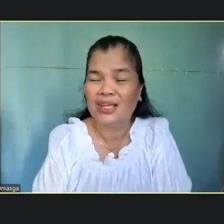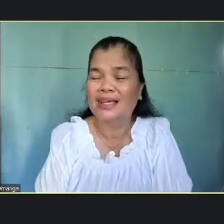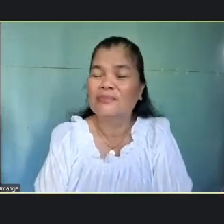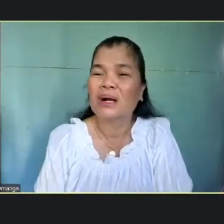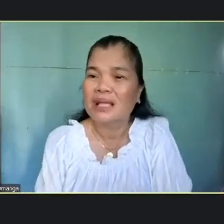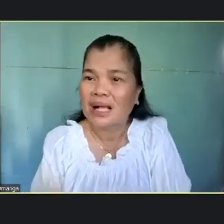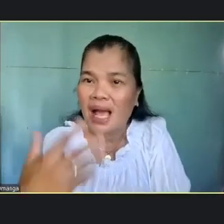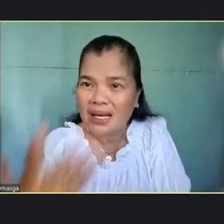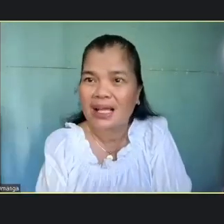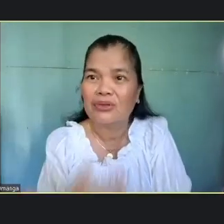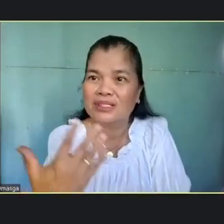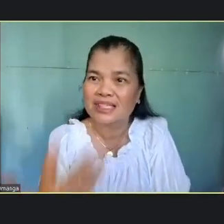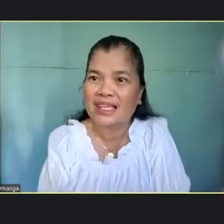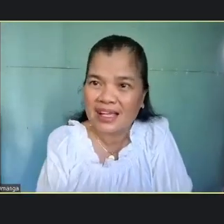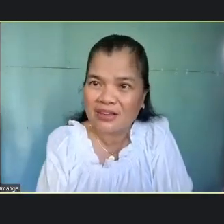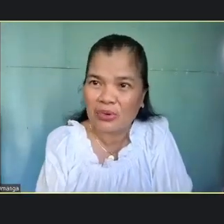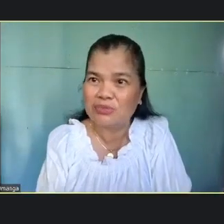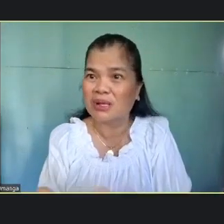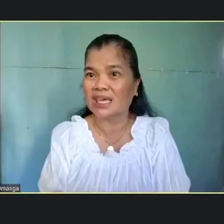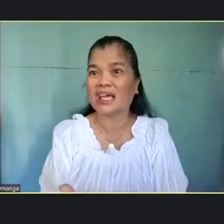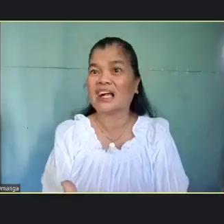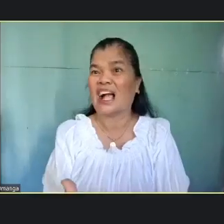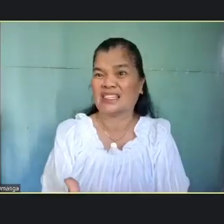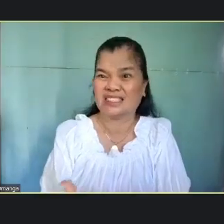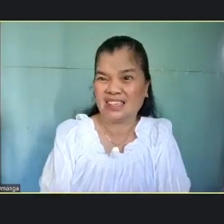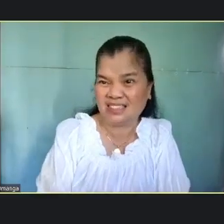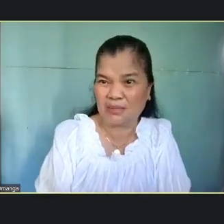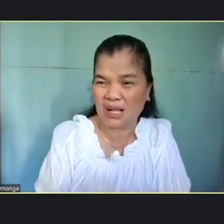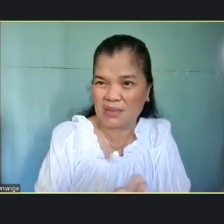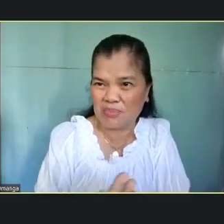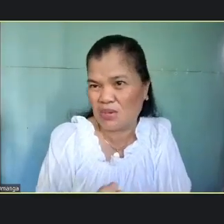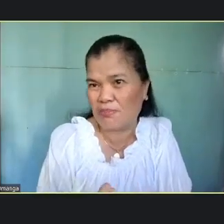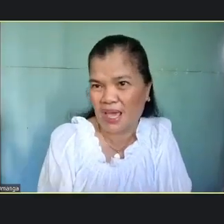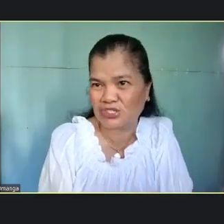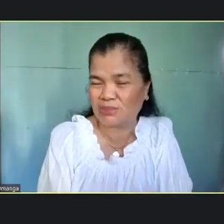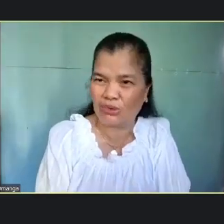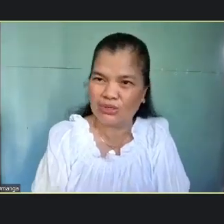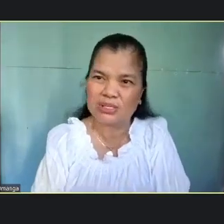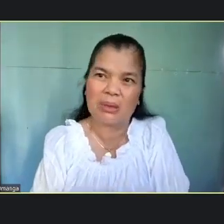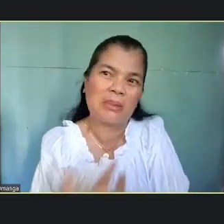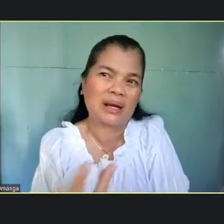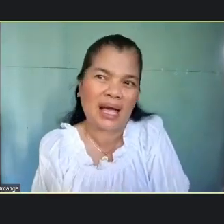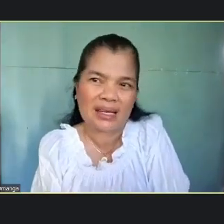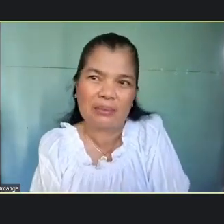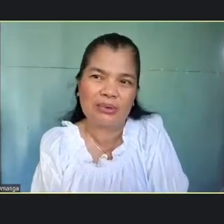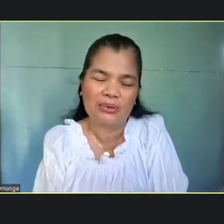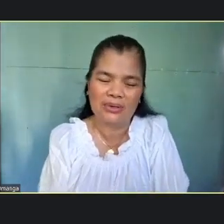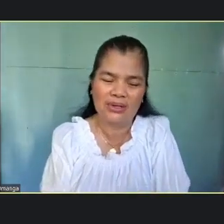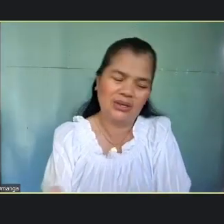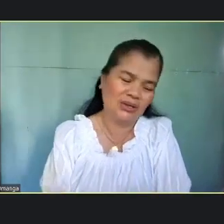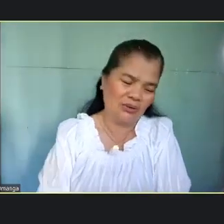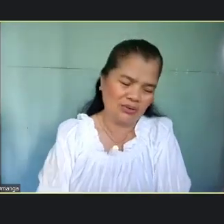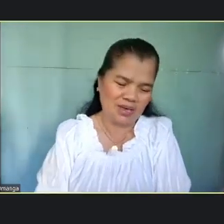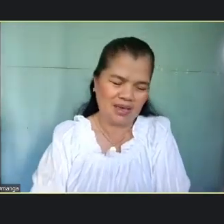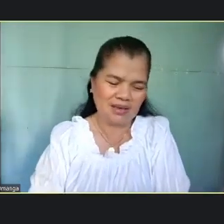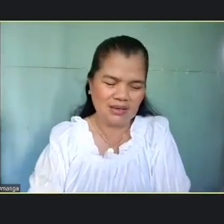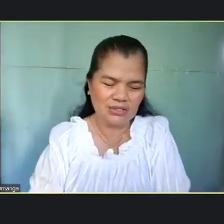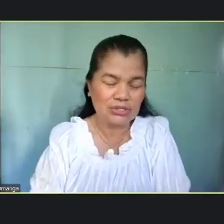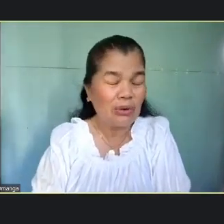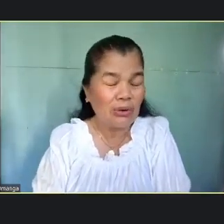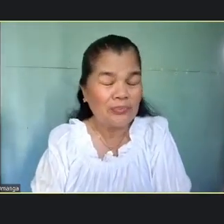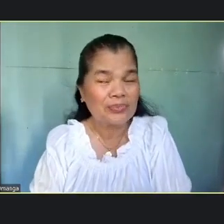yun, pag nag-aral kayo ng sign language, magiging kang astig sa mga beshi mo, sa mga barkada mo.